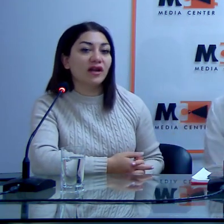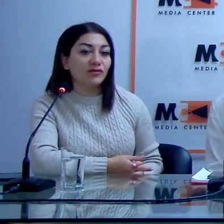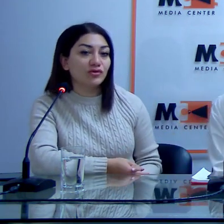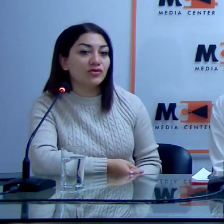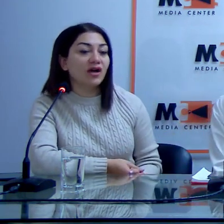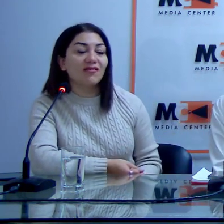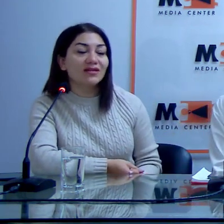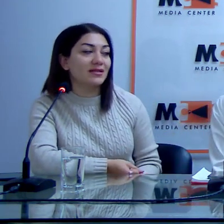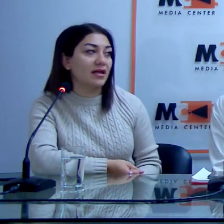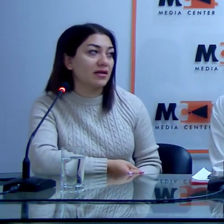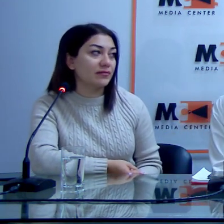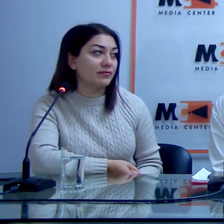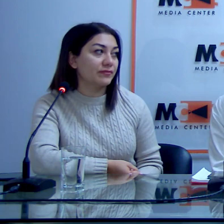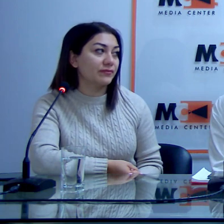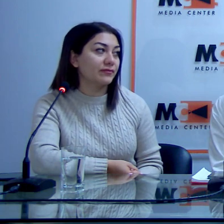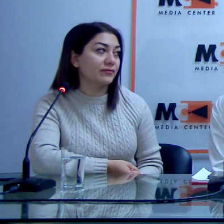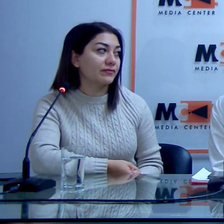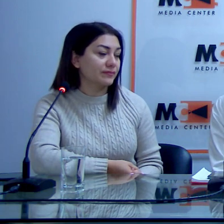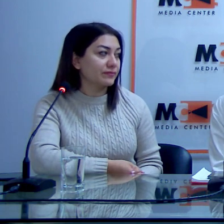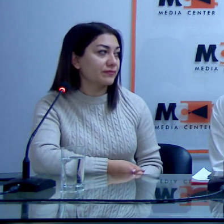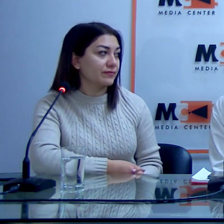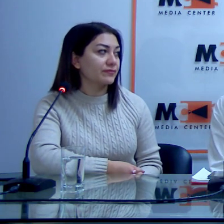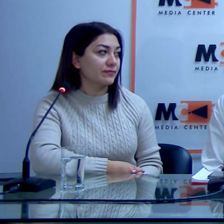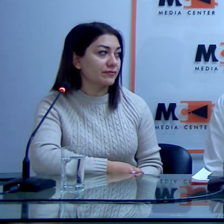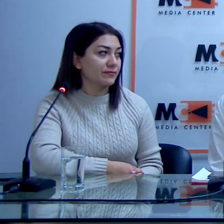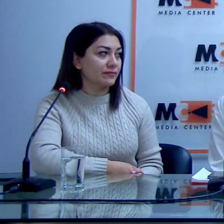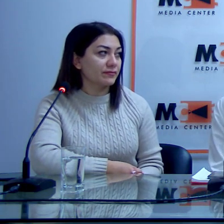Այդ հնարավորությունները հավասար են։